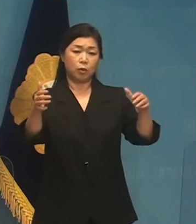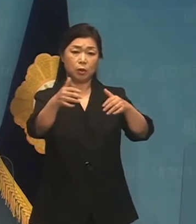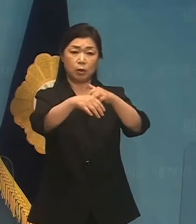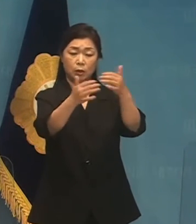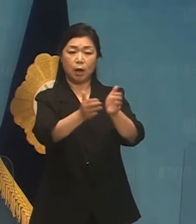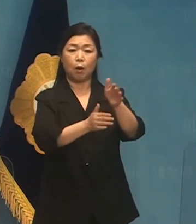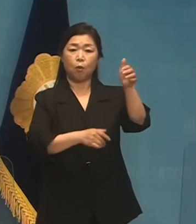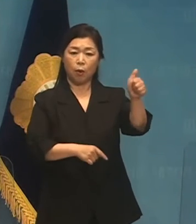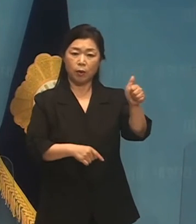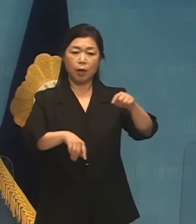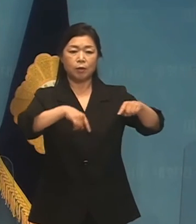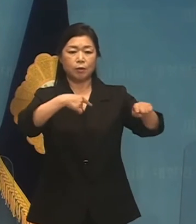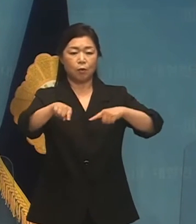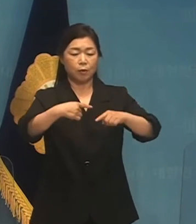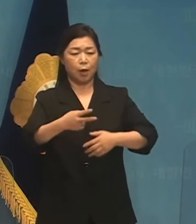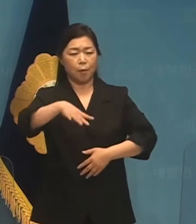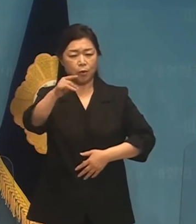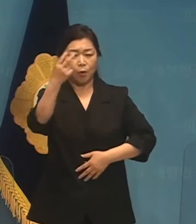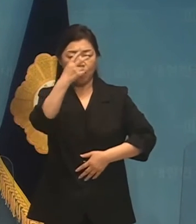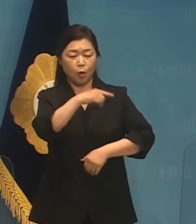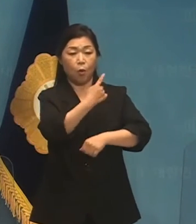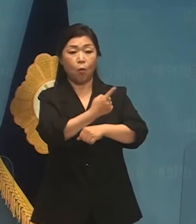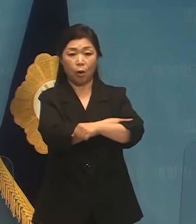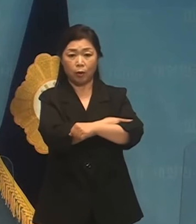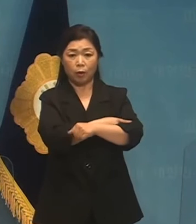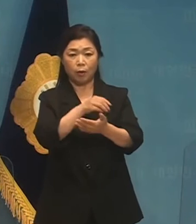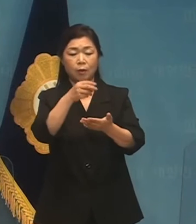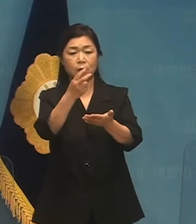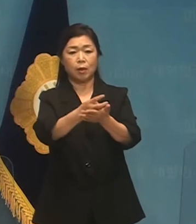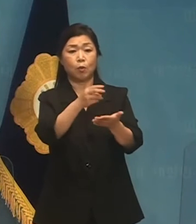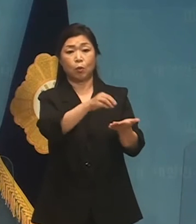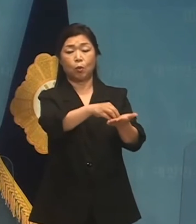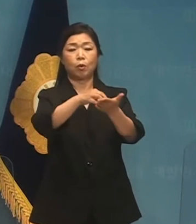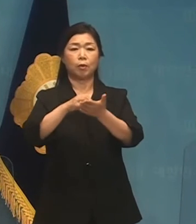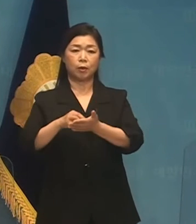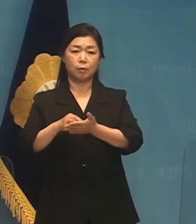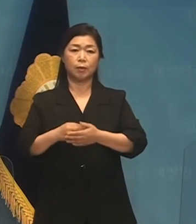장관의 정책 우선 검토 요구권을 도입하겠습니다.